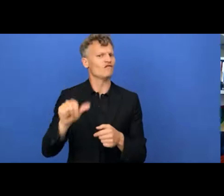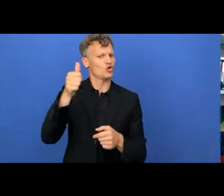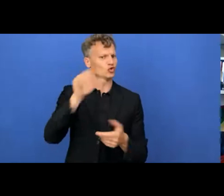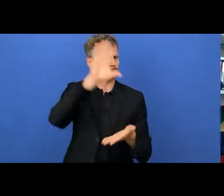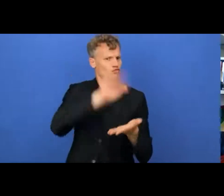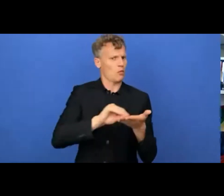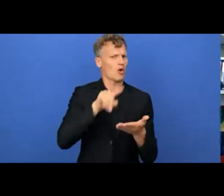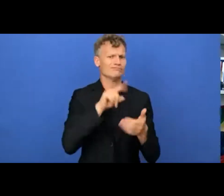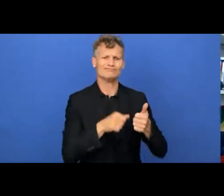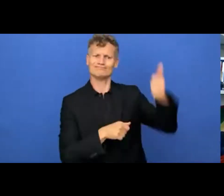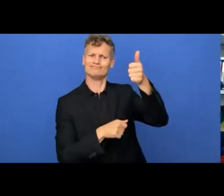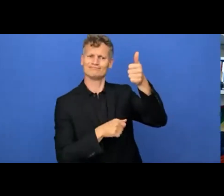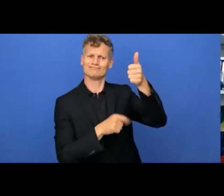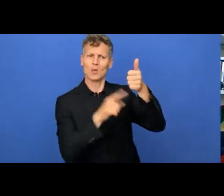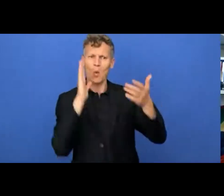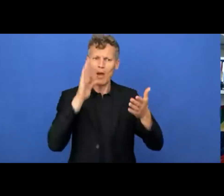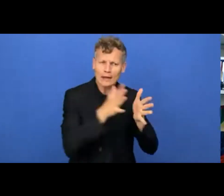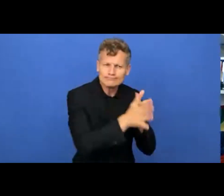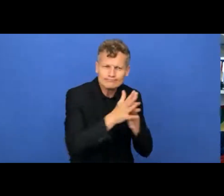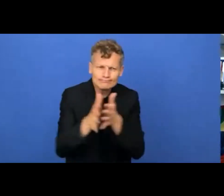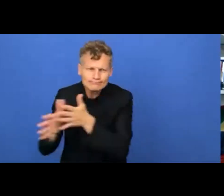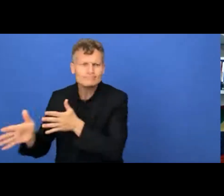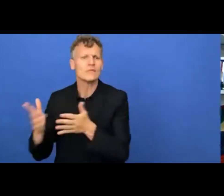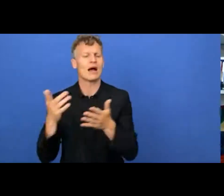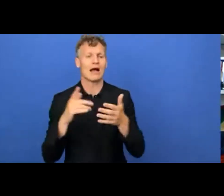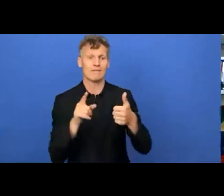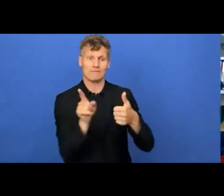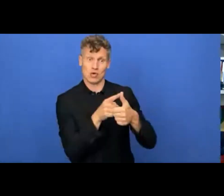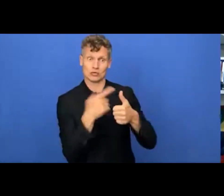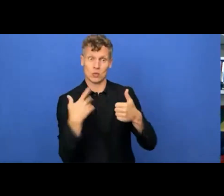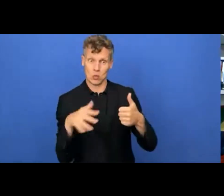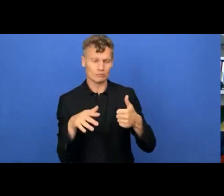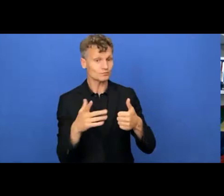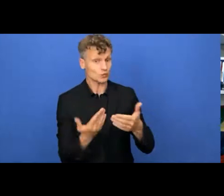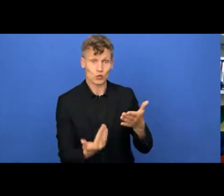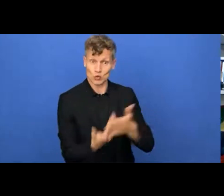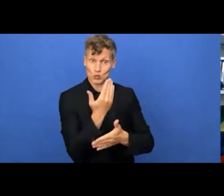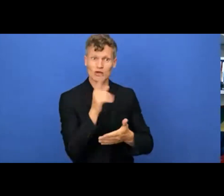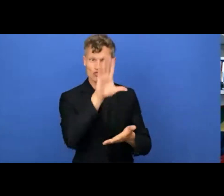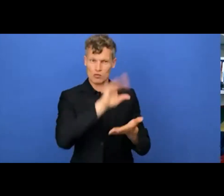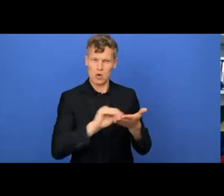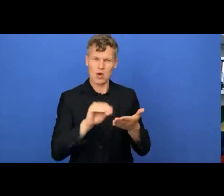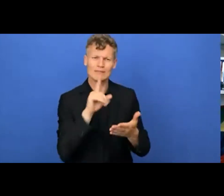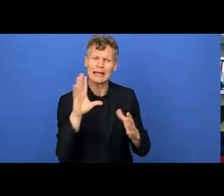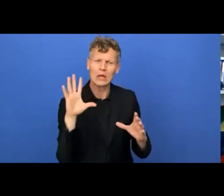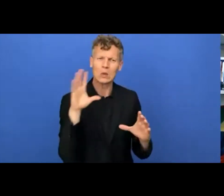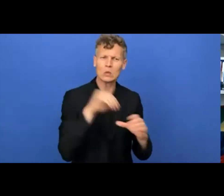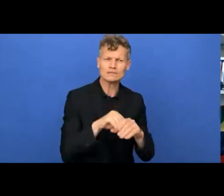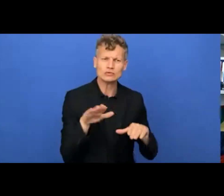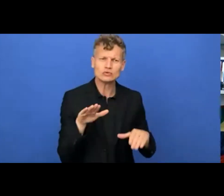d'équipe senior à Open Society Foundation. Toutes deux, nous présenterons les conclusions, les recommandations du